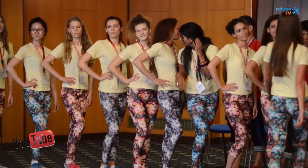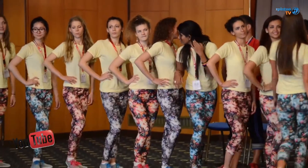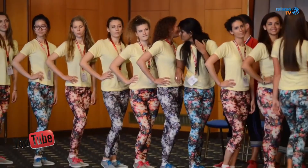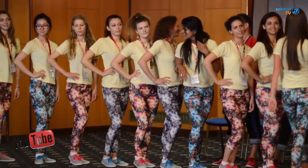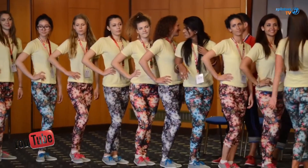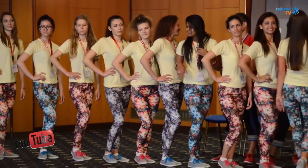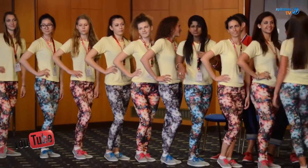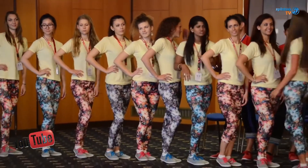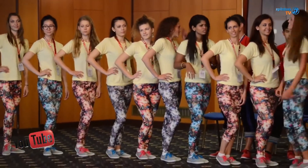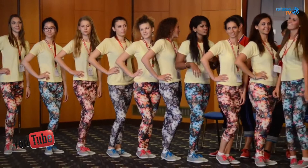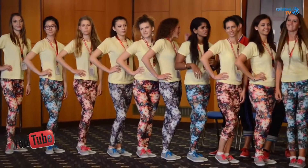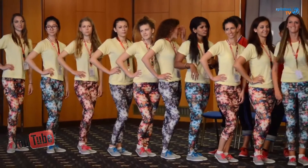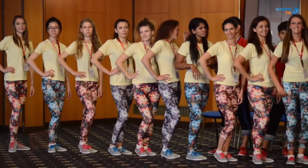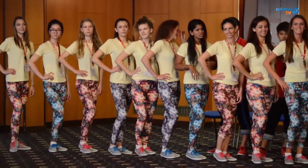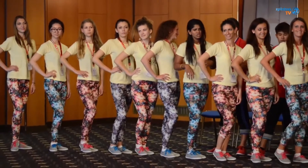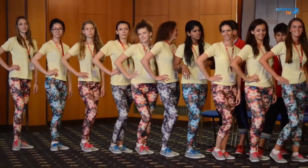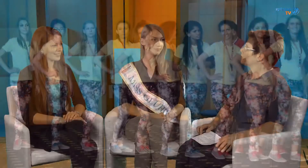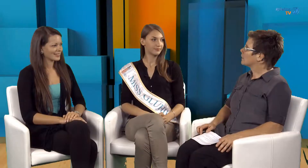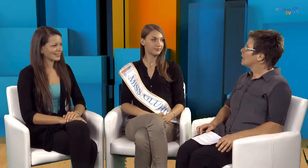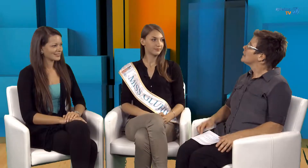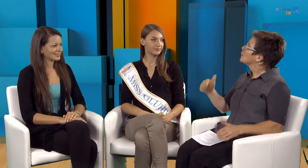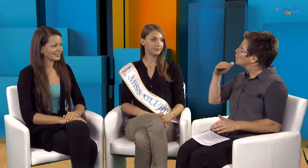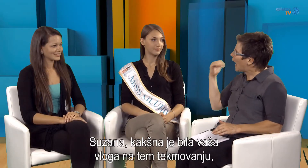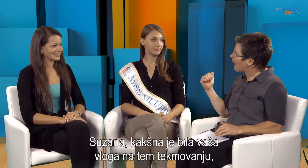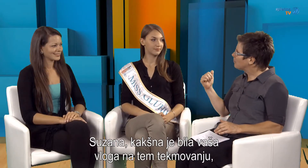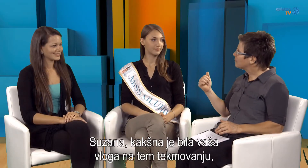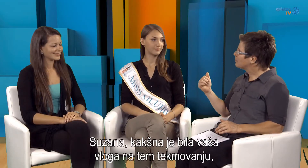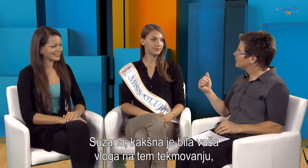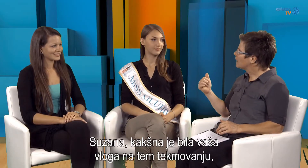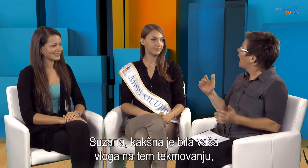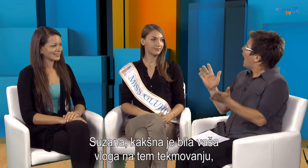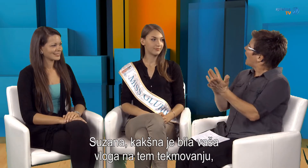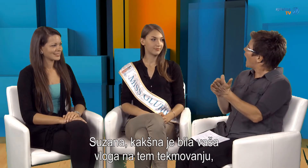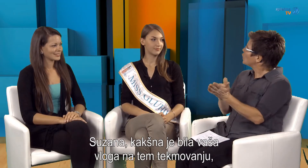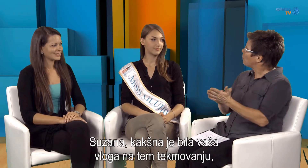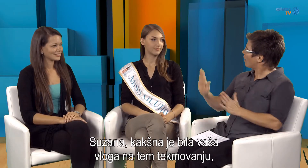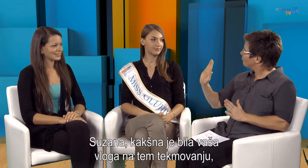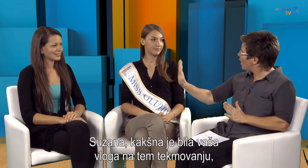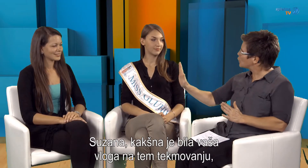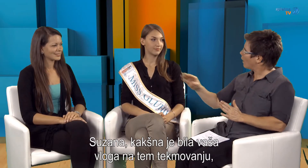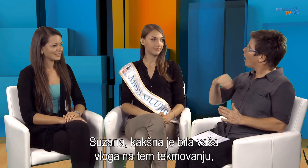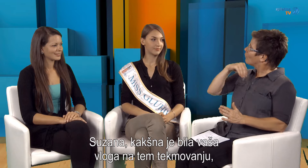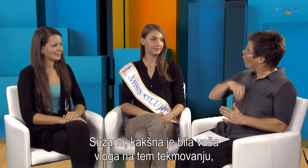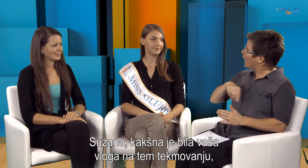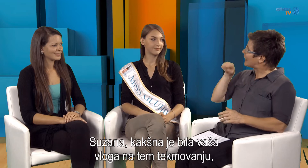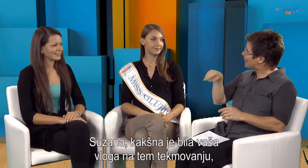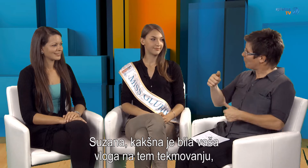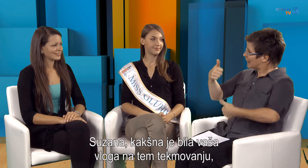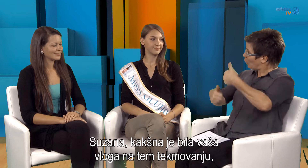Jada, kako napila, baša, blage da tam, tako baba